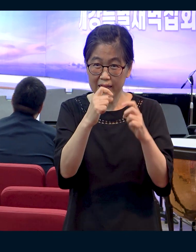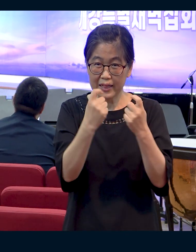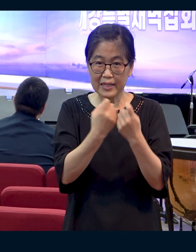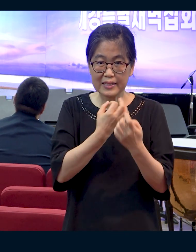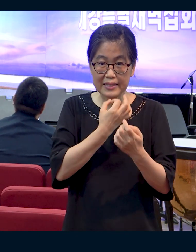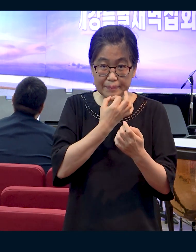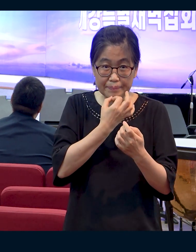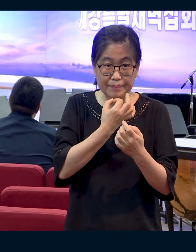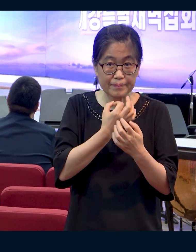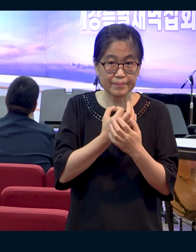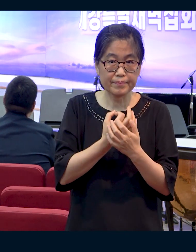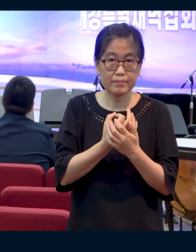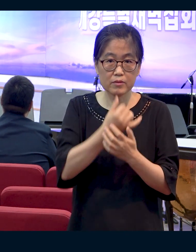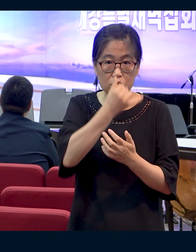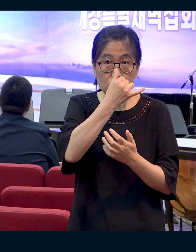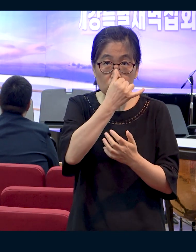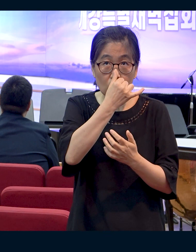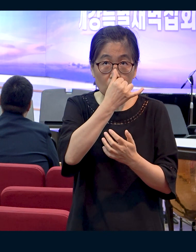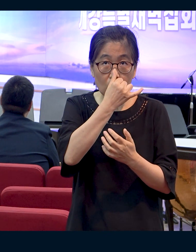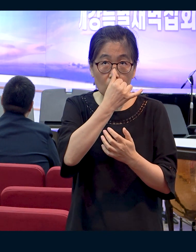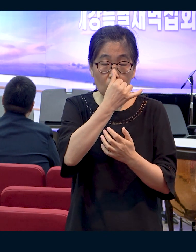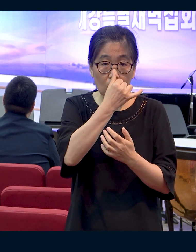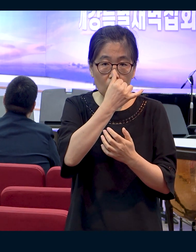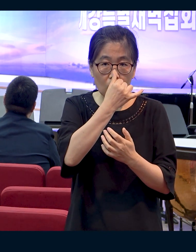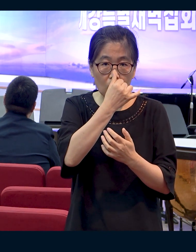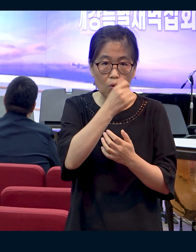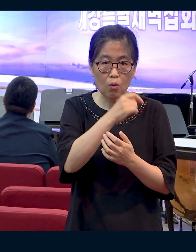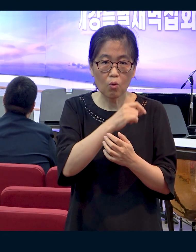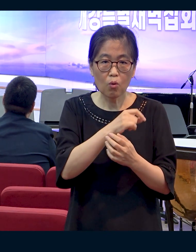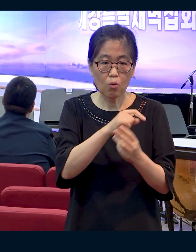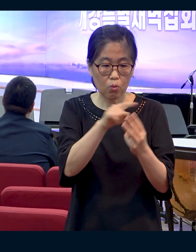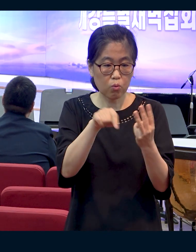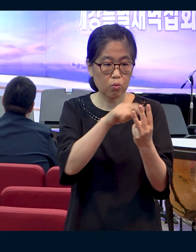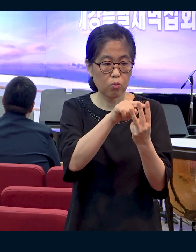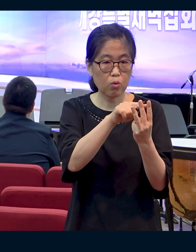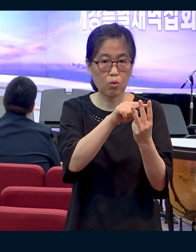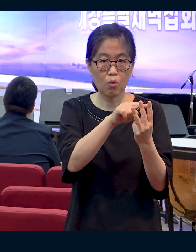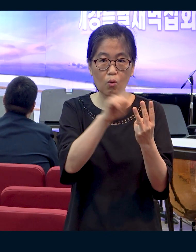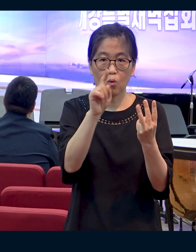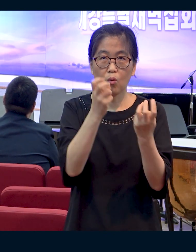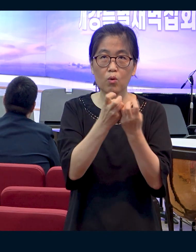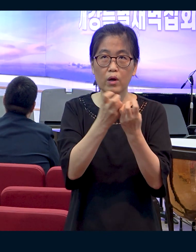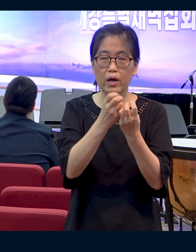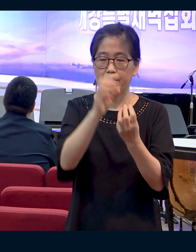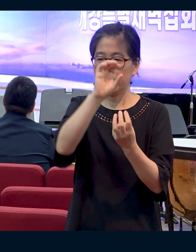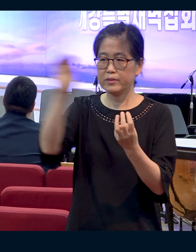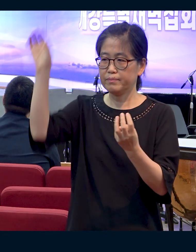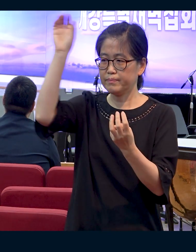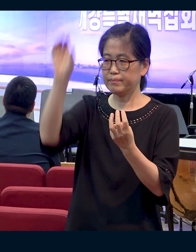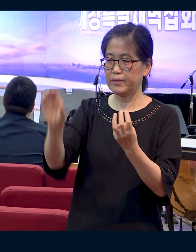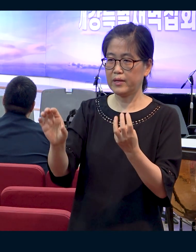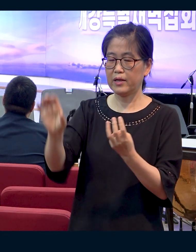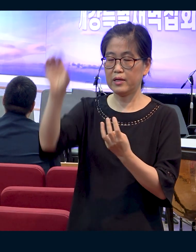이걸 가지고 있는데 어떻게 되겠어요? 답은 십자가밖에 없다는 거예요. 십자가 외엔 답이 없다는 거예요.